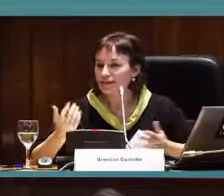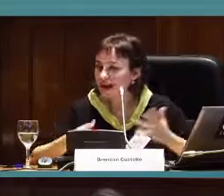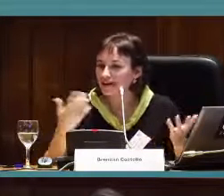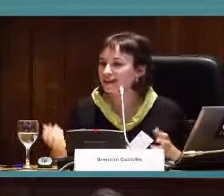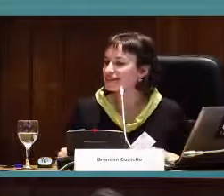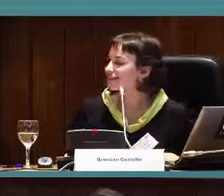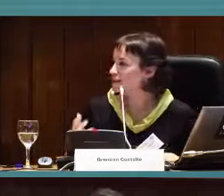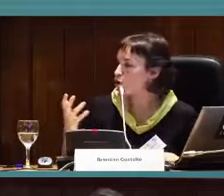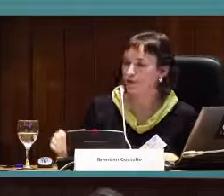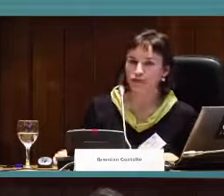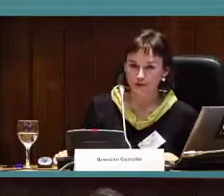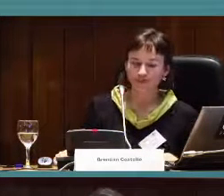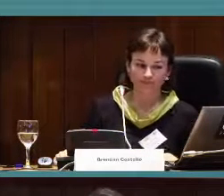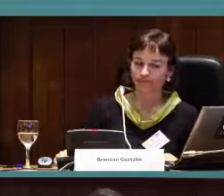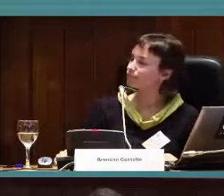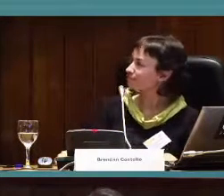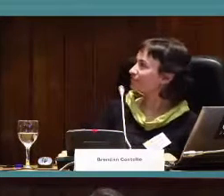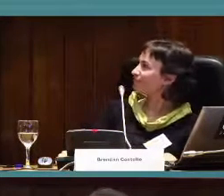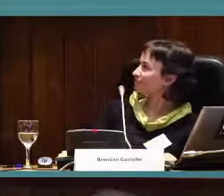discusiones, charlas y trabajo previo.